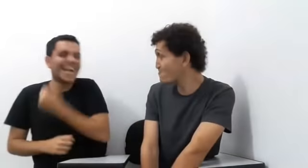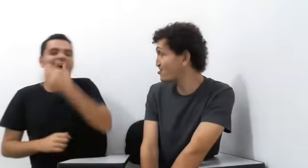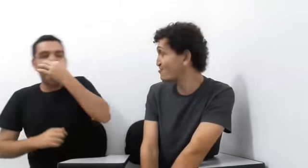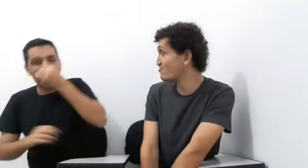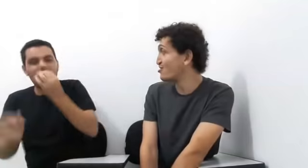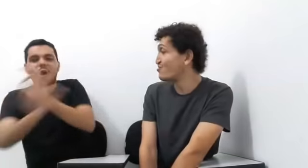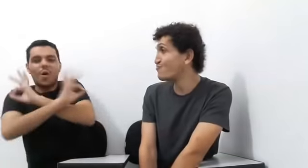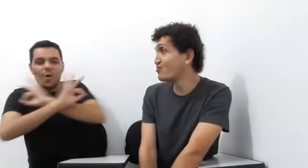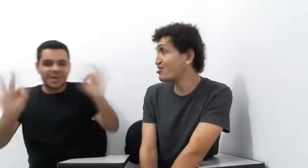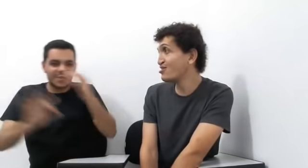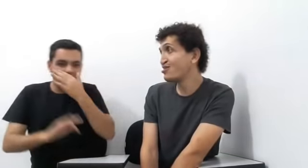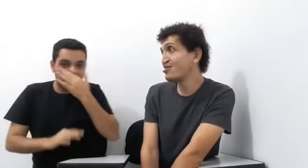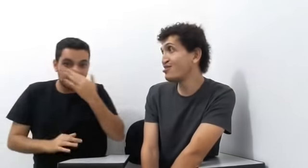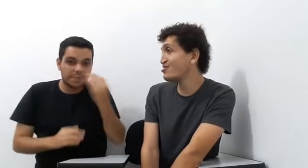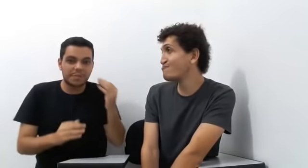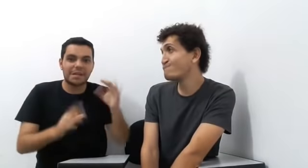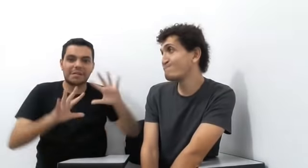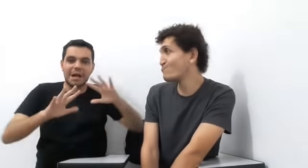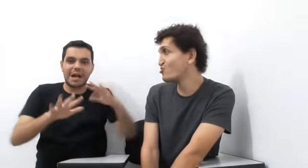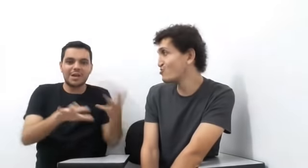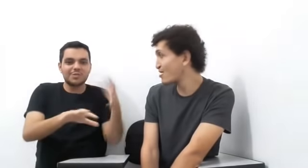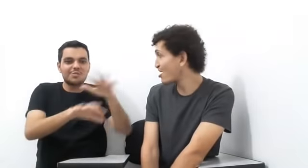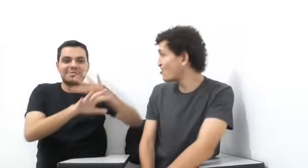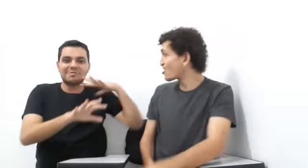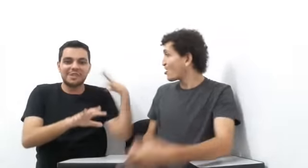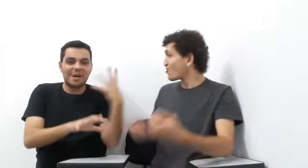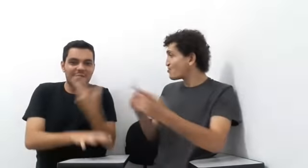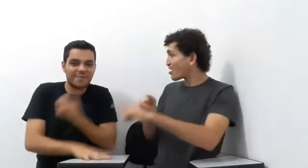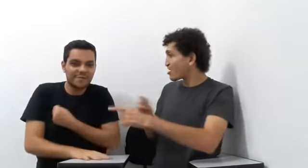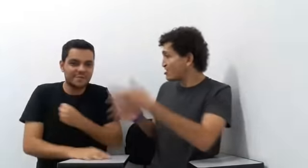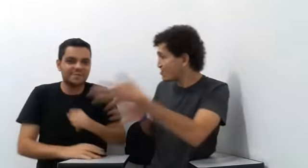mesmo. Porque agora é o contrário,